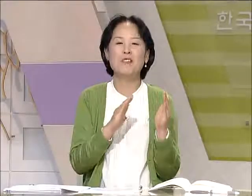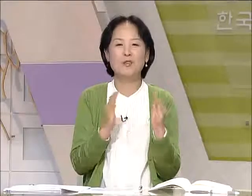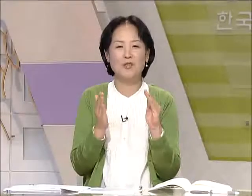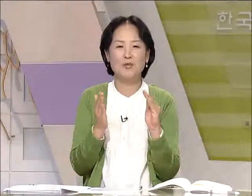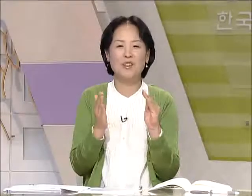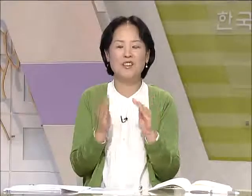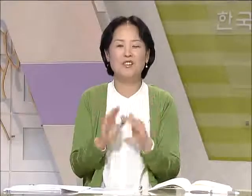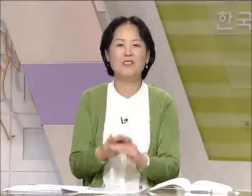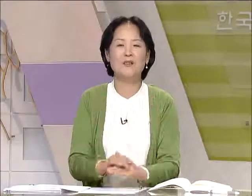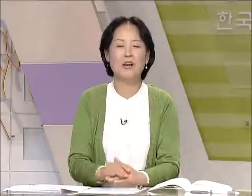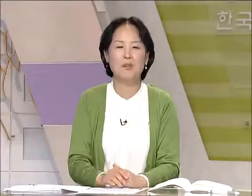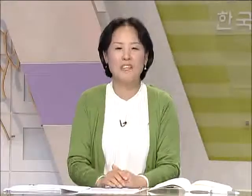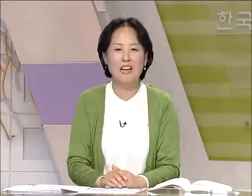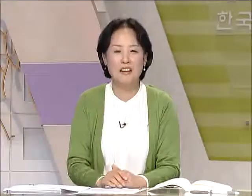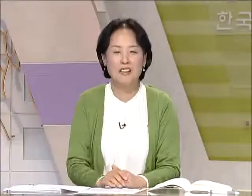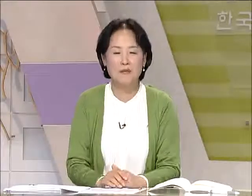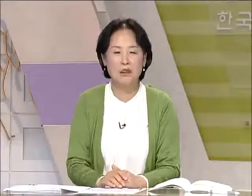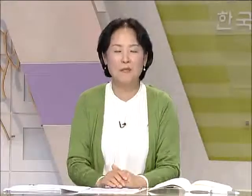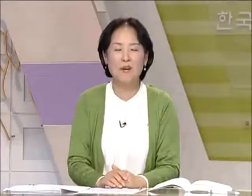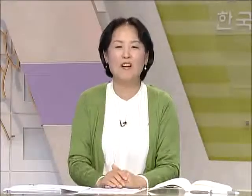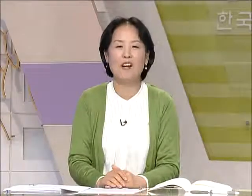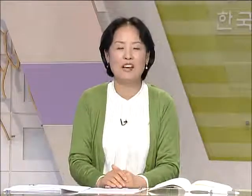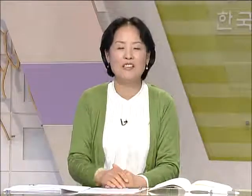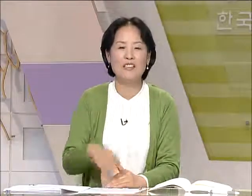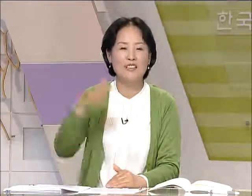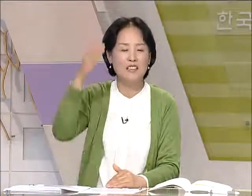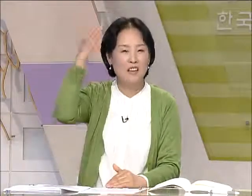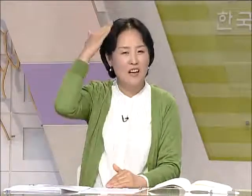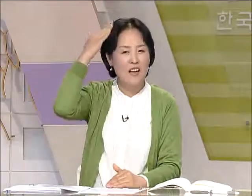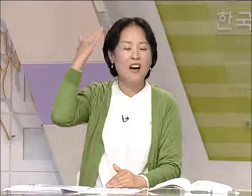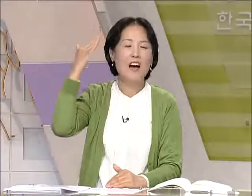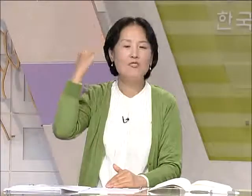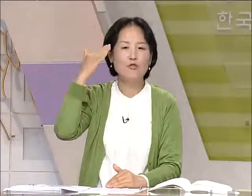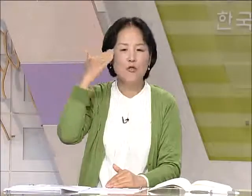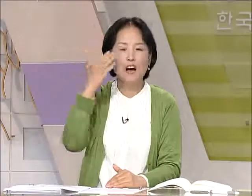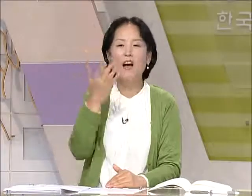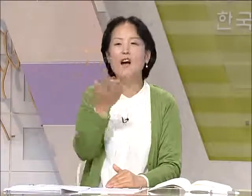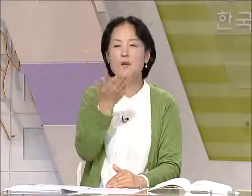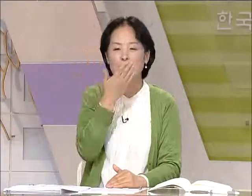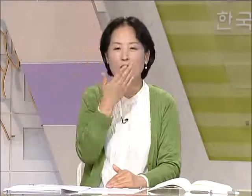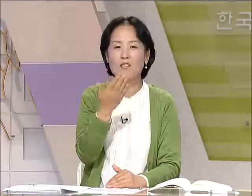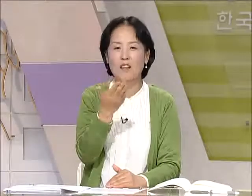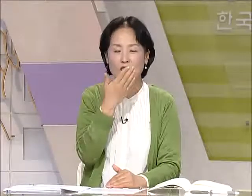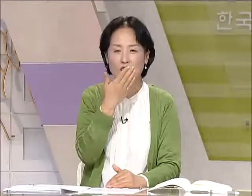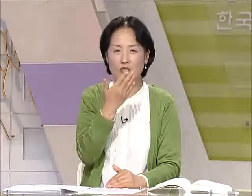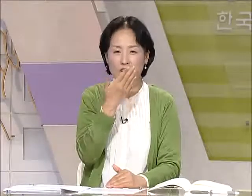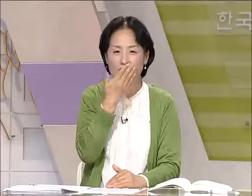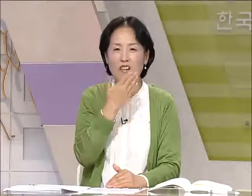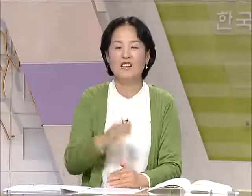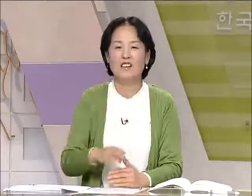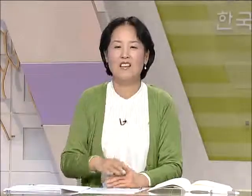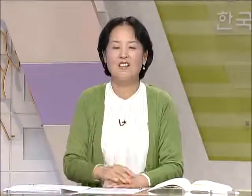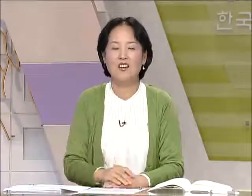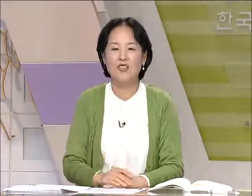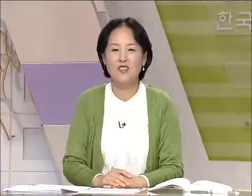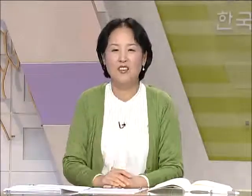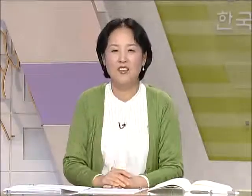통해서 농인들은 그 의미가 뭔지 알겠지만 명확하게 한식은 한국과 먹다라는 수형을 이어서 해주셔야 된다는